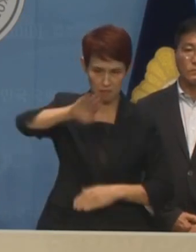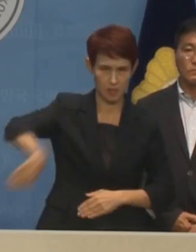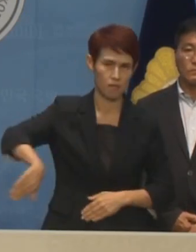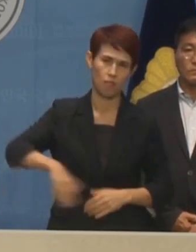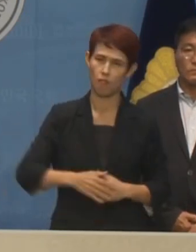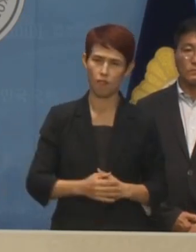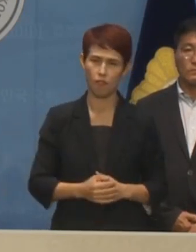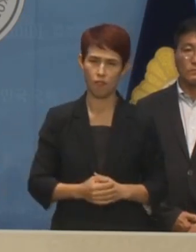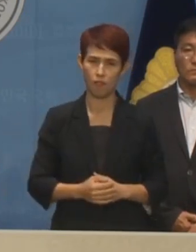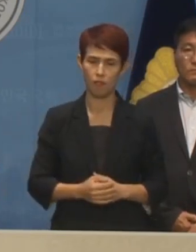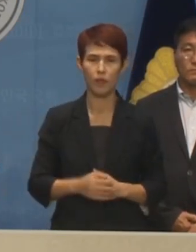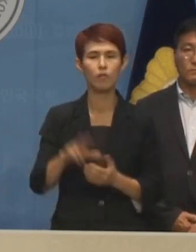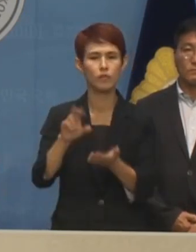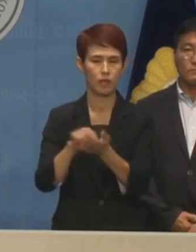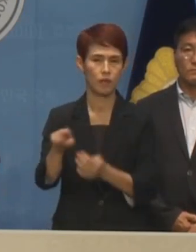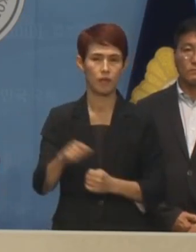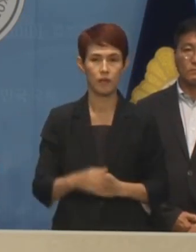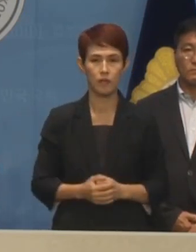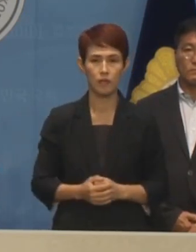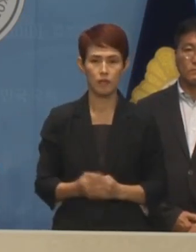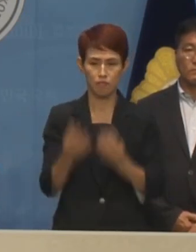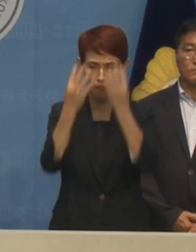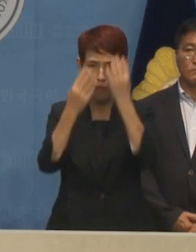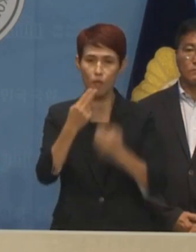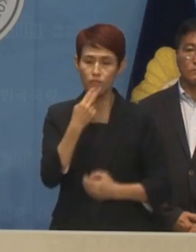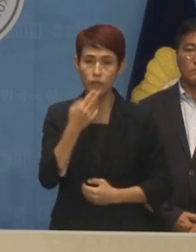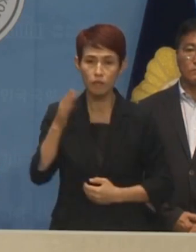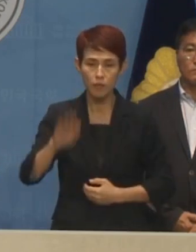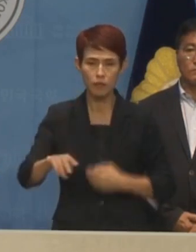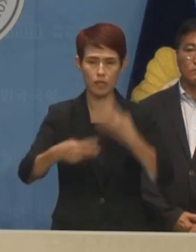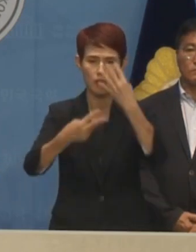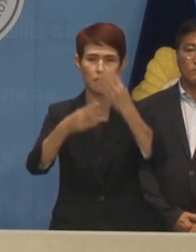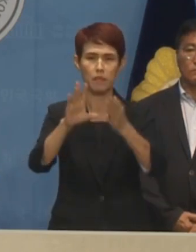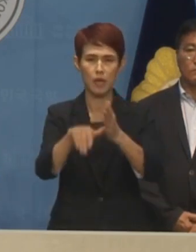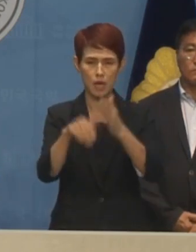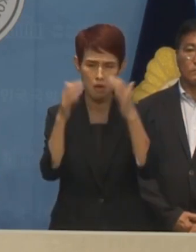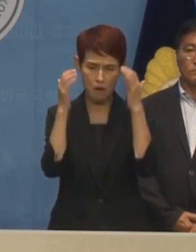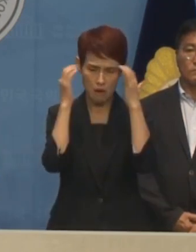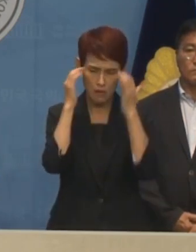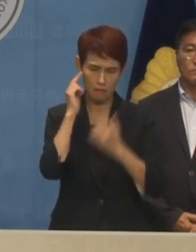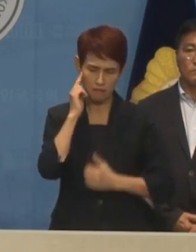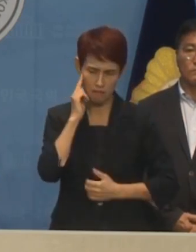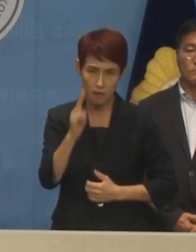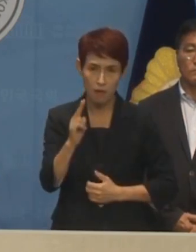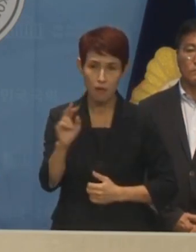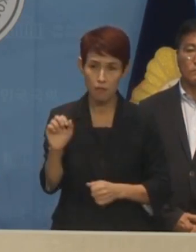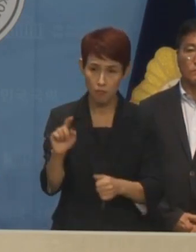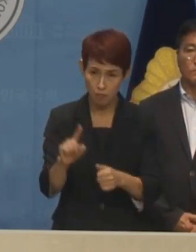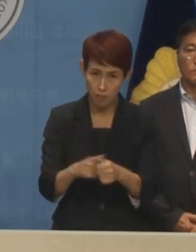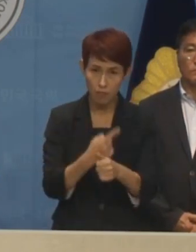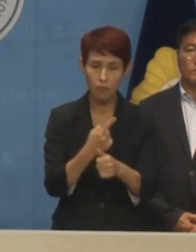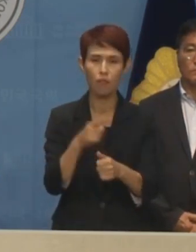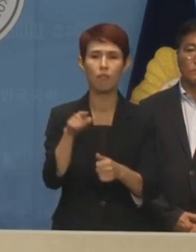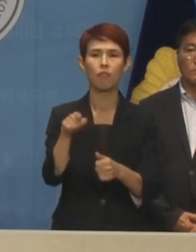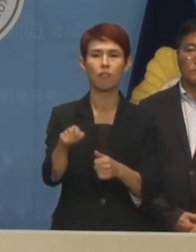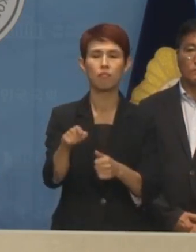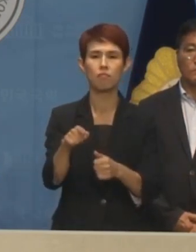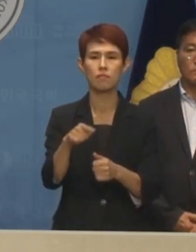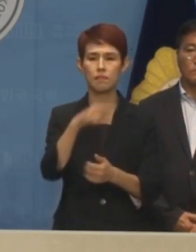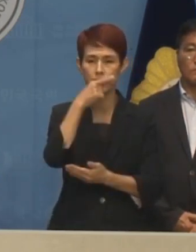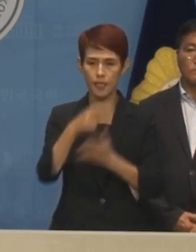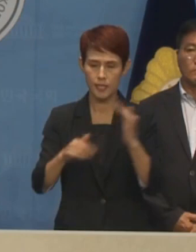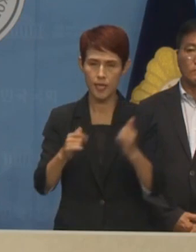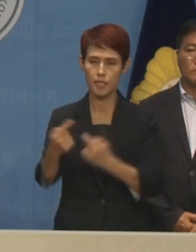살진 않았지만 누구보다 4.3의 고통을 겪어야 했던 분들이기에 이분들도 4.3 희생자로 신고할